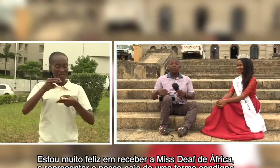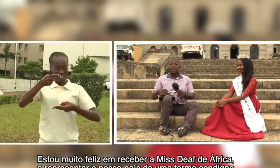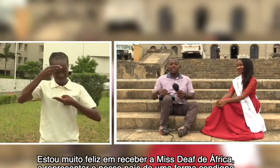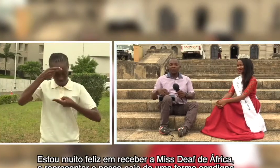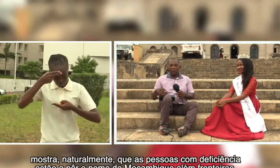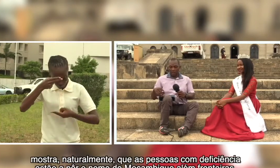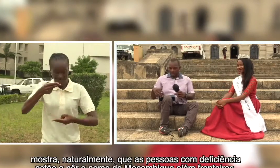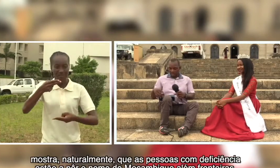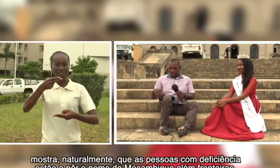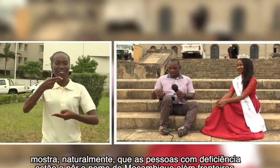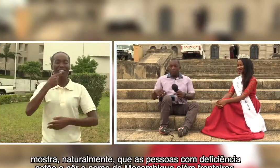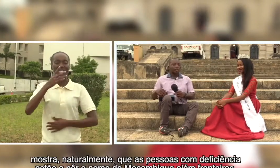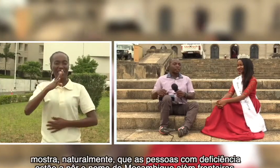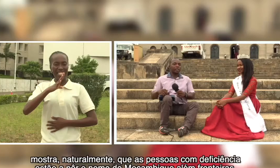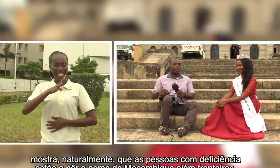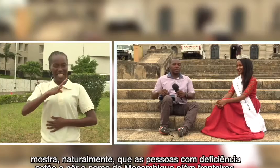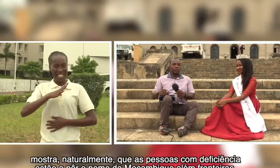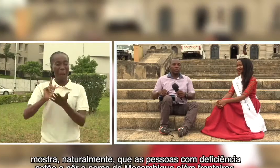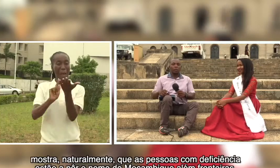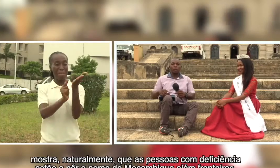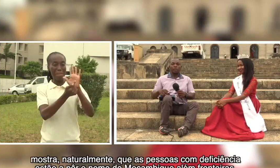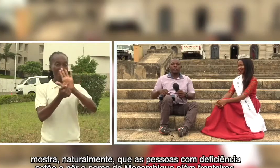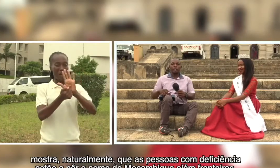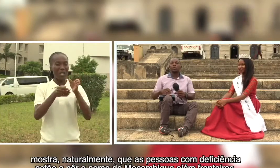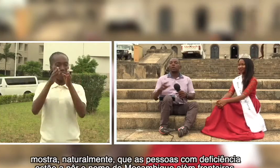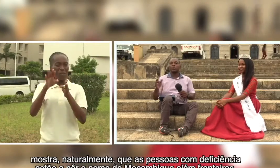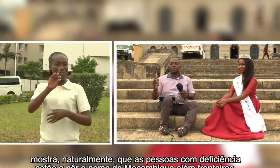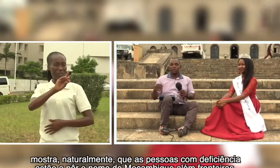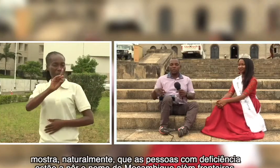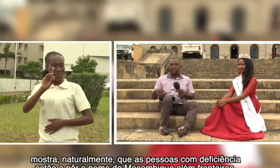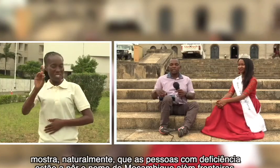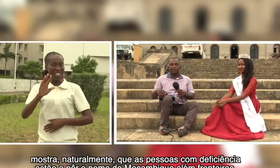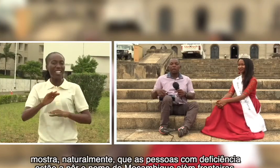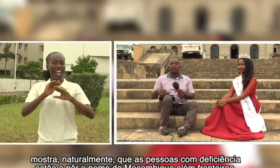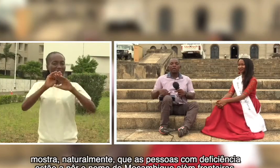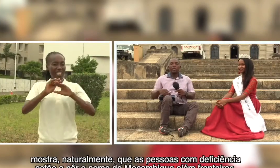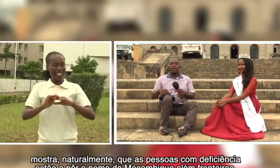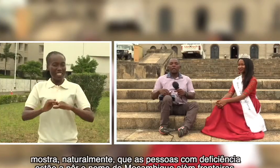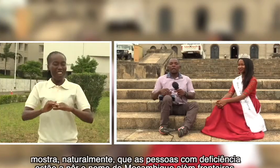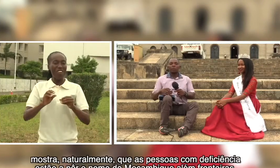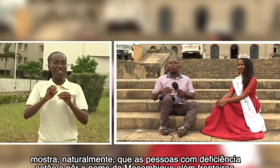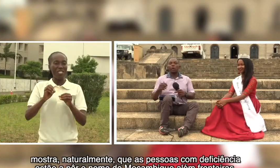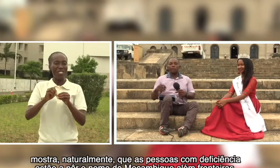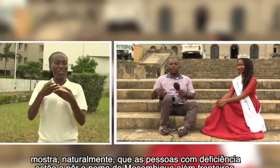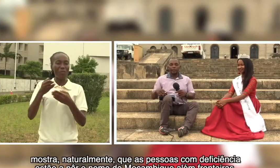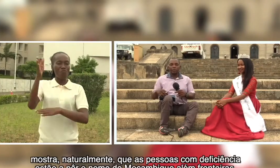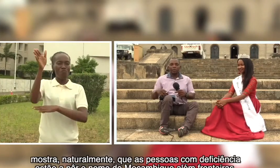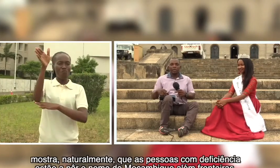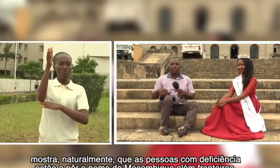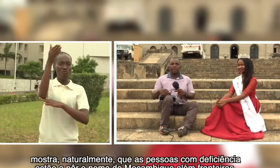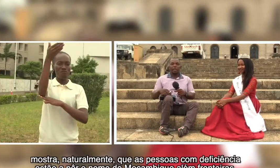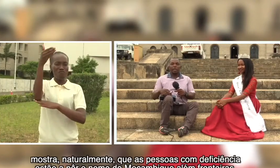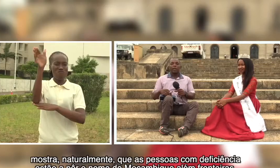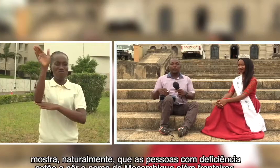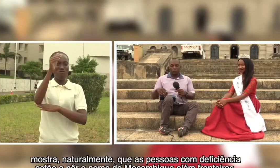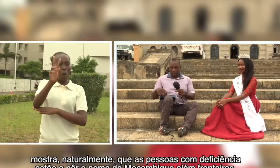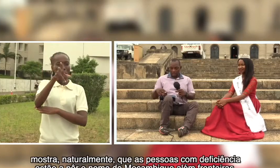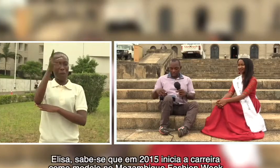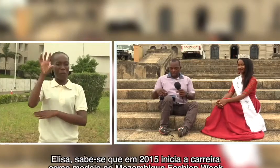forma condigna, não é? Mostra naturalmente que as pessoas com deficiência estão a pôr a bandeira de Moçambique